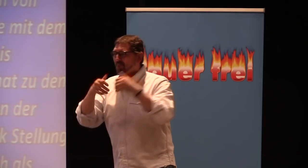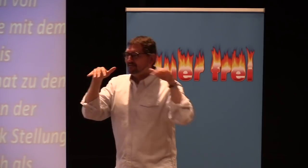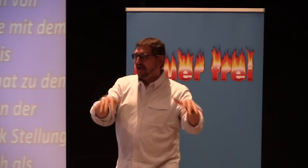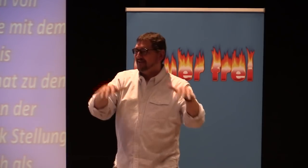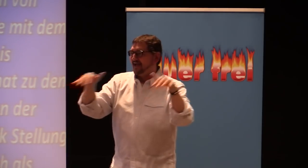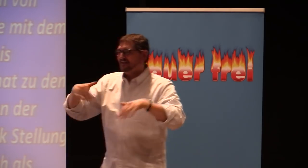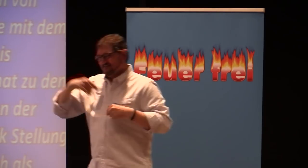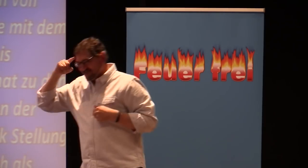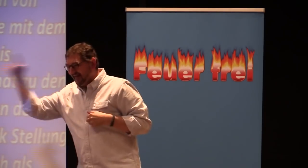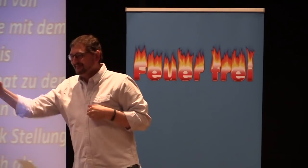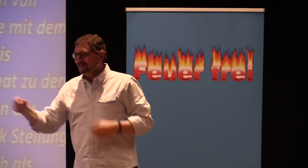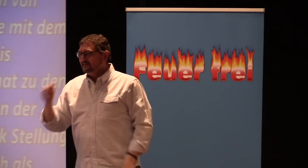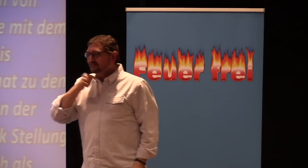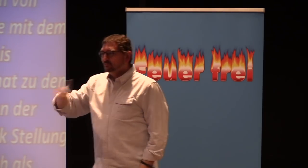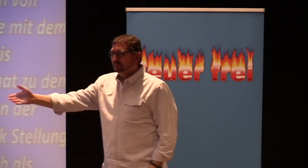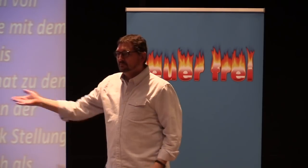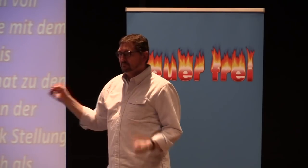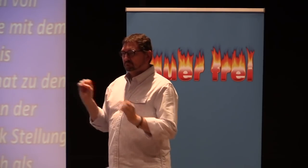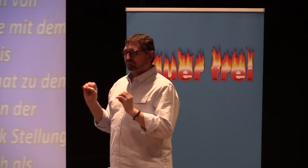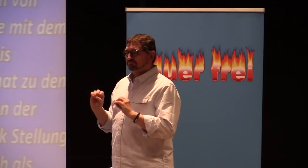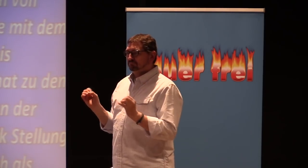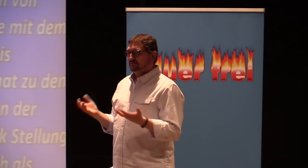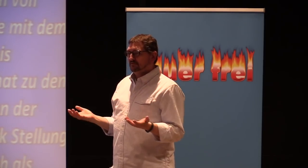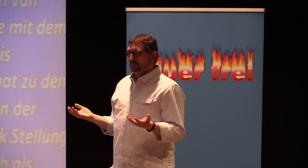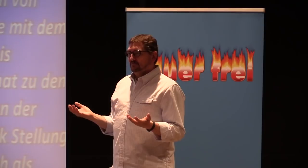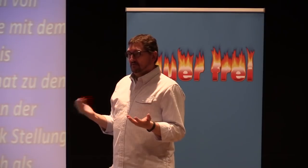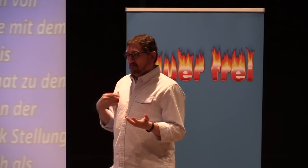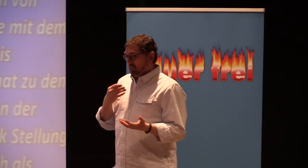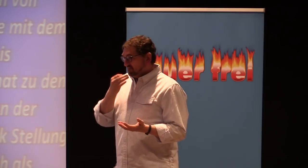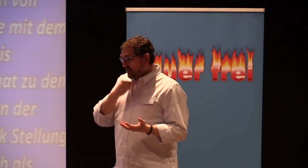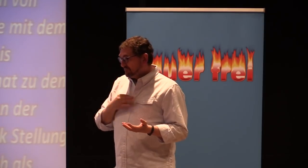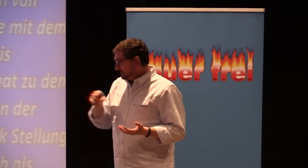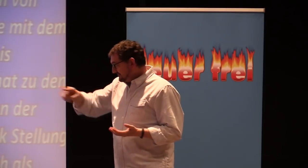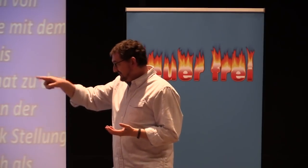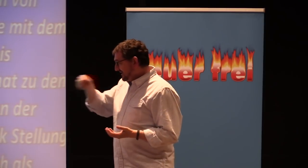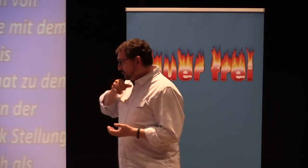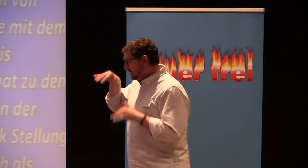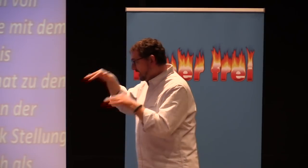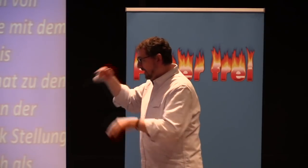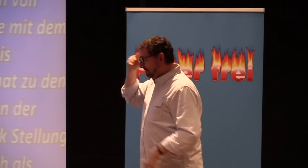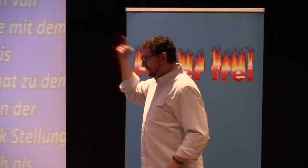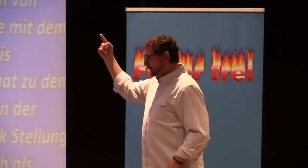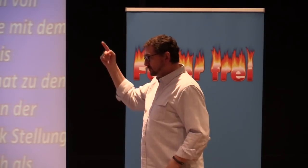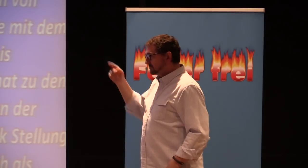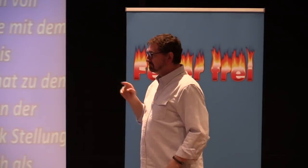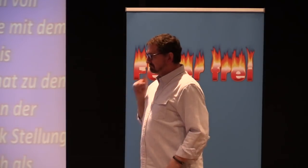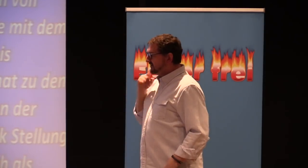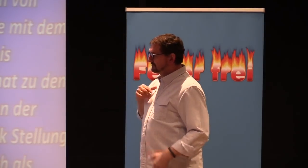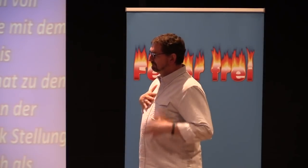gibt zwischen meiner Generation und der jetzigen Jugend, die ja oder dieses Wissen auch noch gar nicht